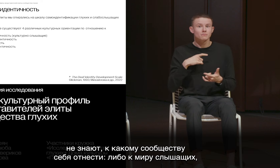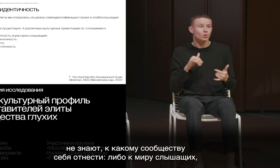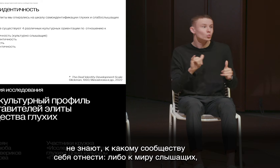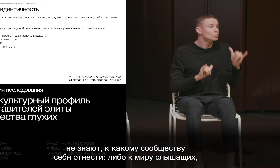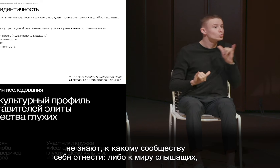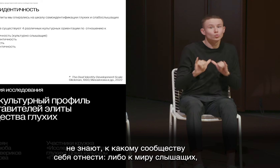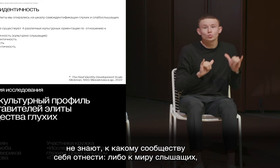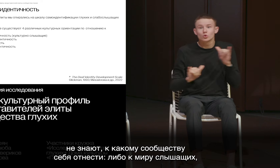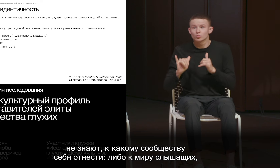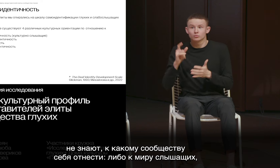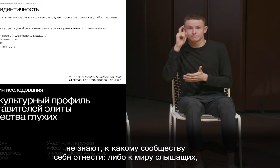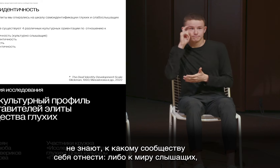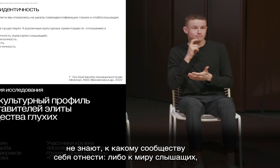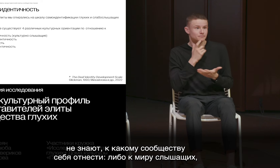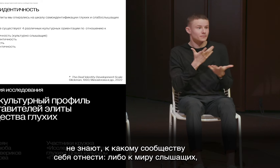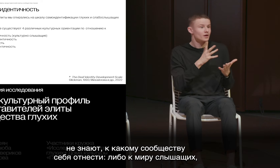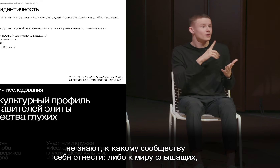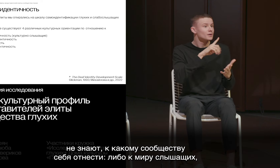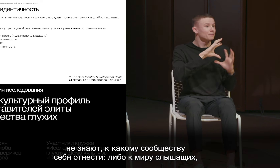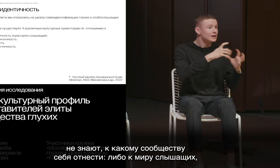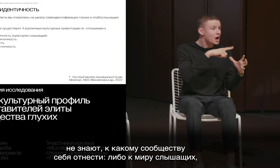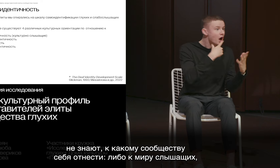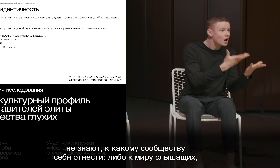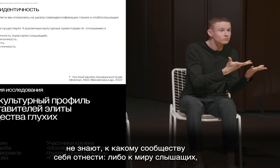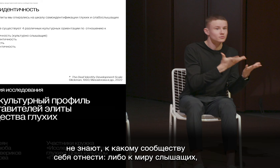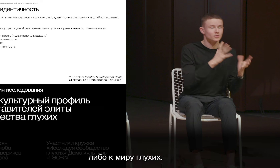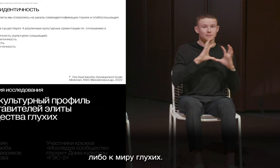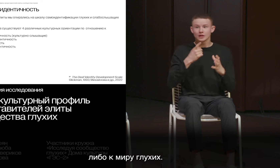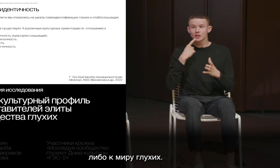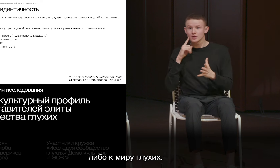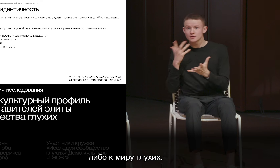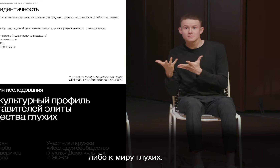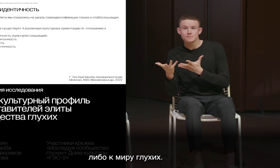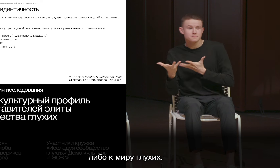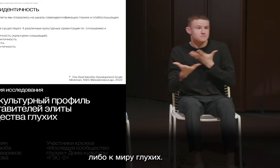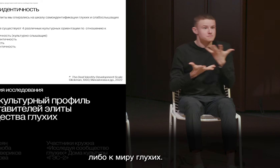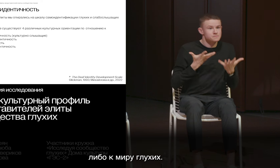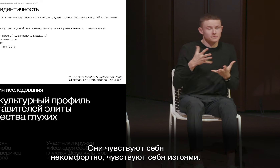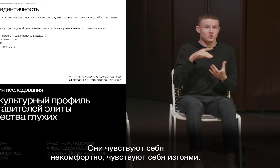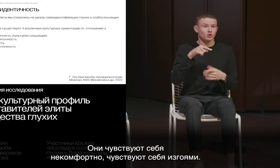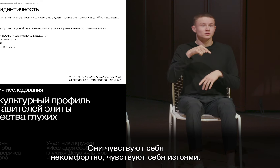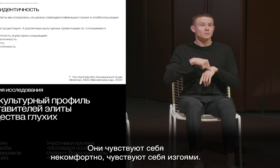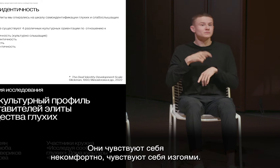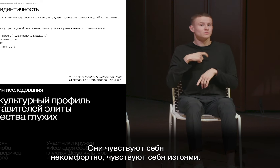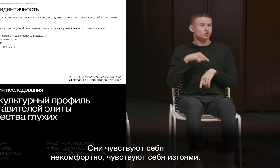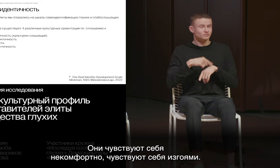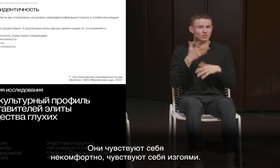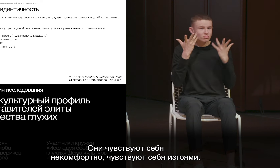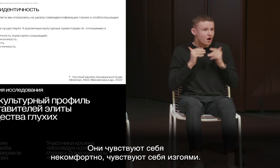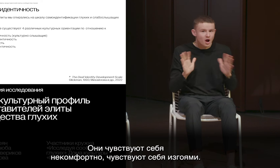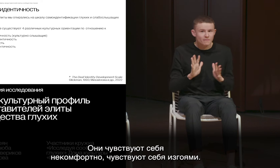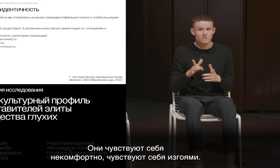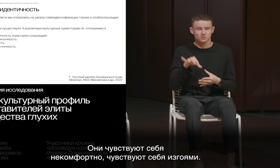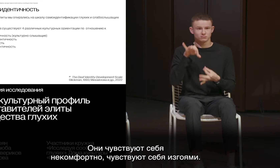маргинальная идентичность — это люди, которые не знают, отнести к какому сообществу себя отнести, либо к миру слышащих, либо к миру глухих.